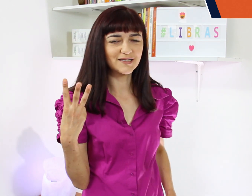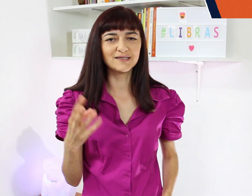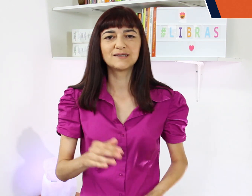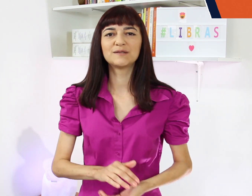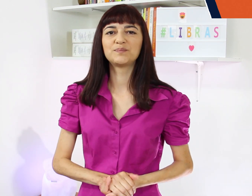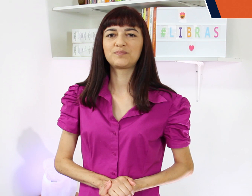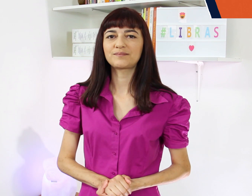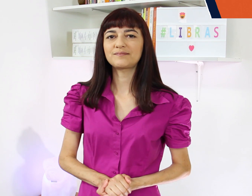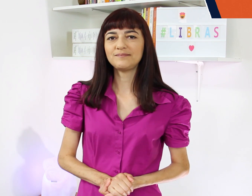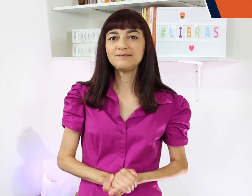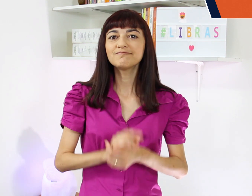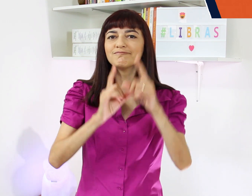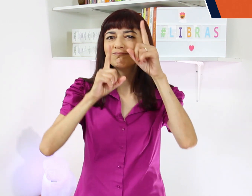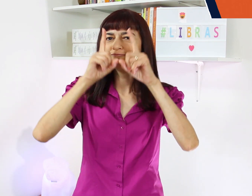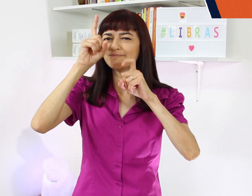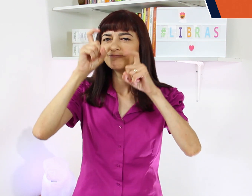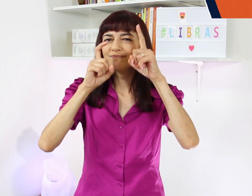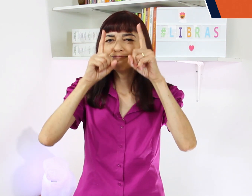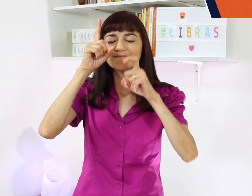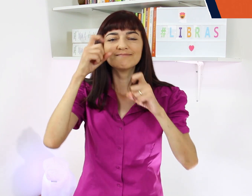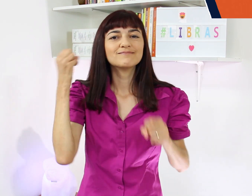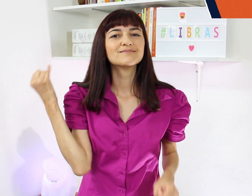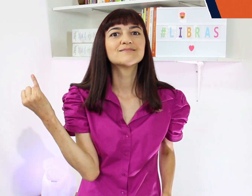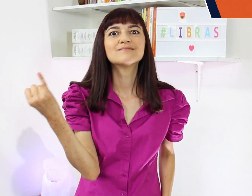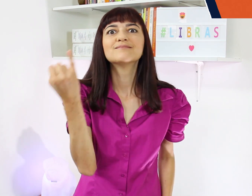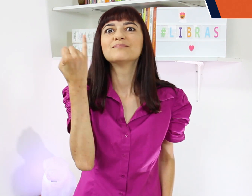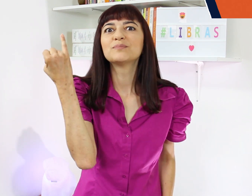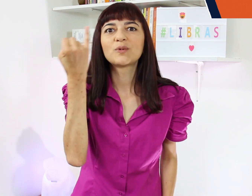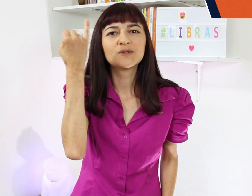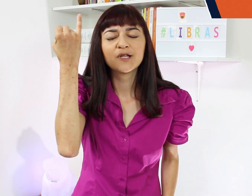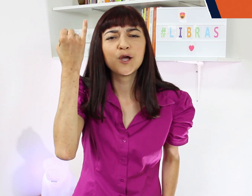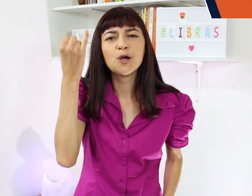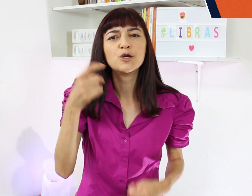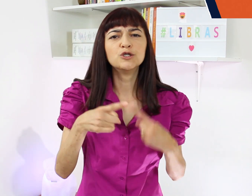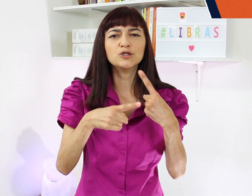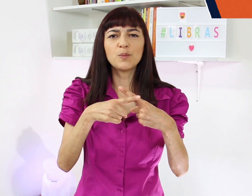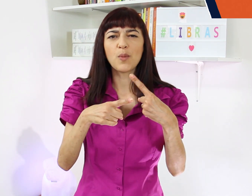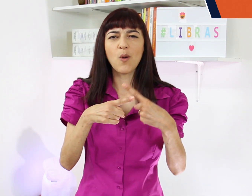Mas vou falar agora um pouco da frase 3. Vejam como a expressão